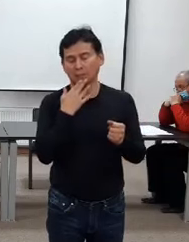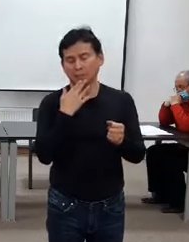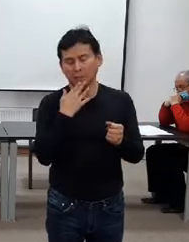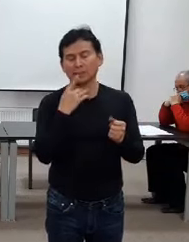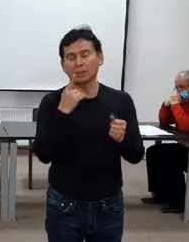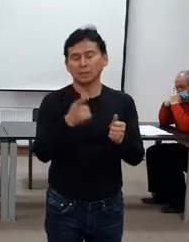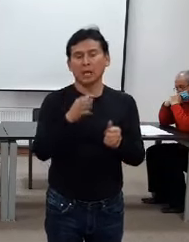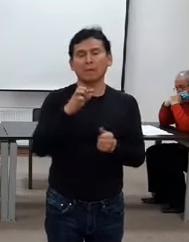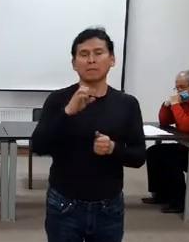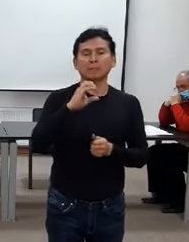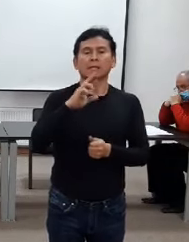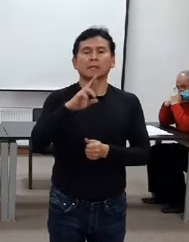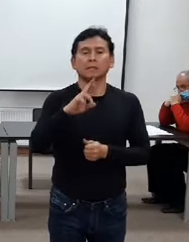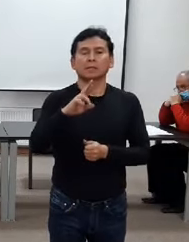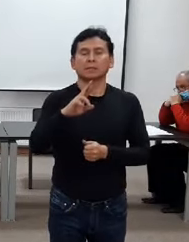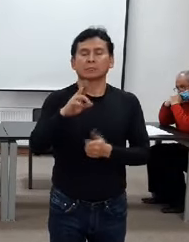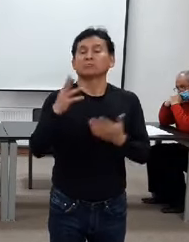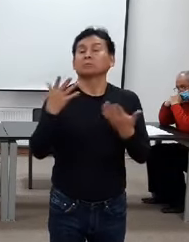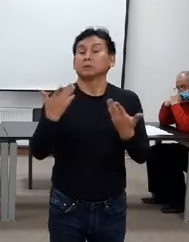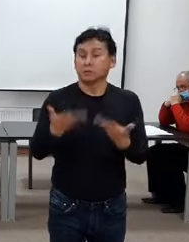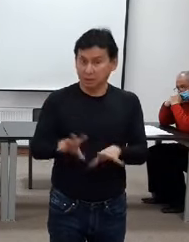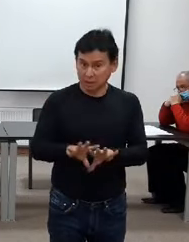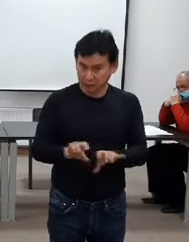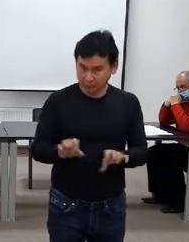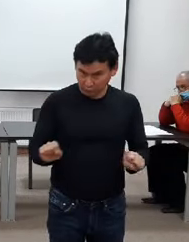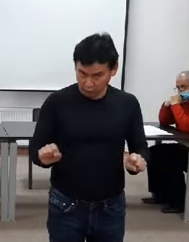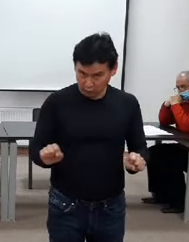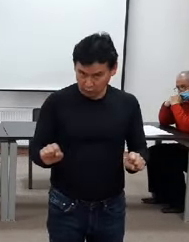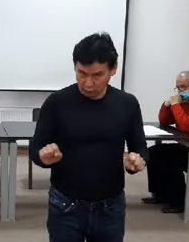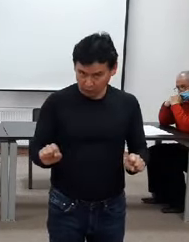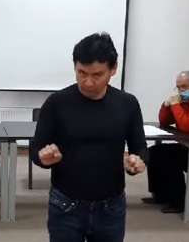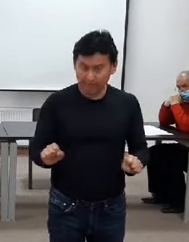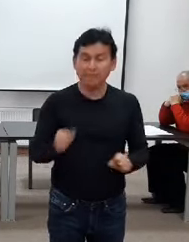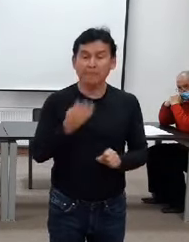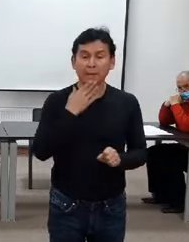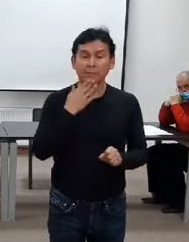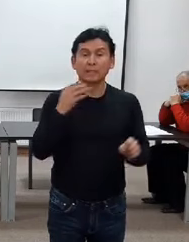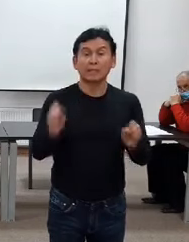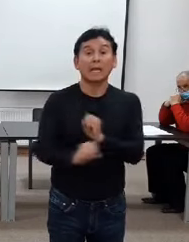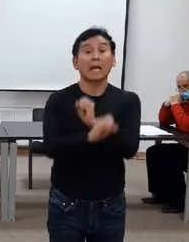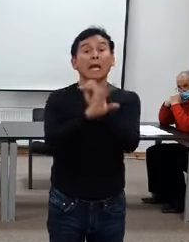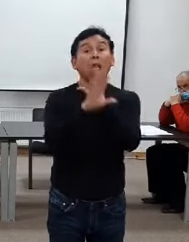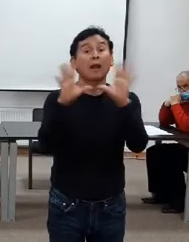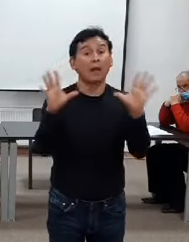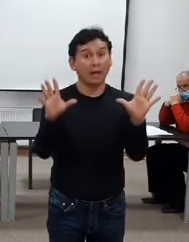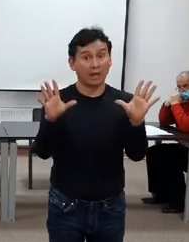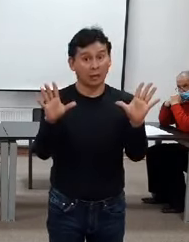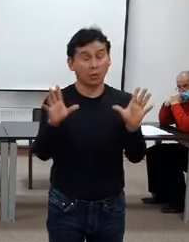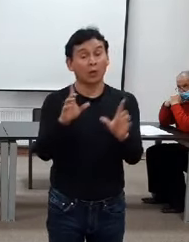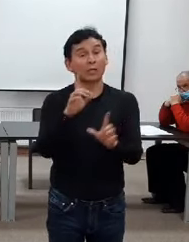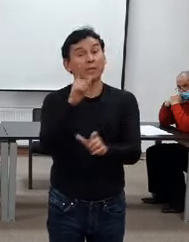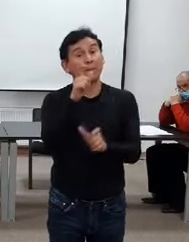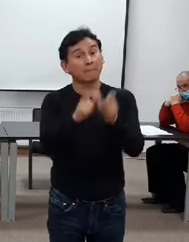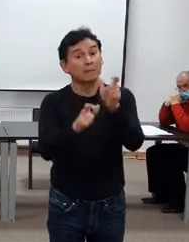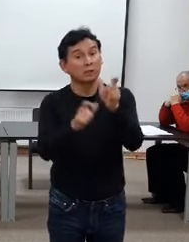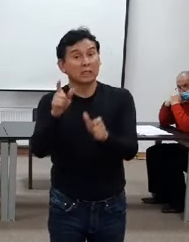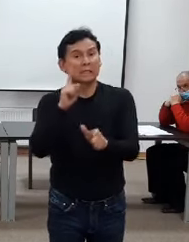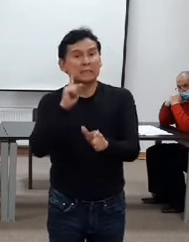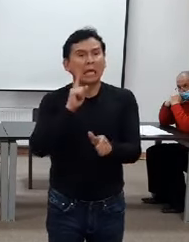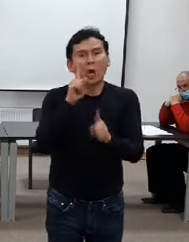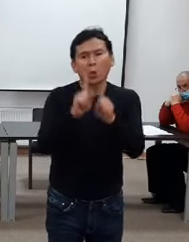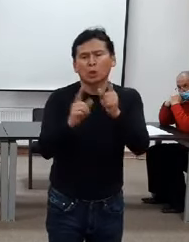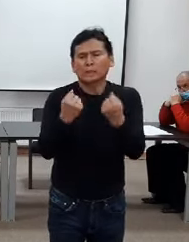con PCR tomada. Por lo tanto, también quiero aclarar a esa fracción de la ciudadanía que tenía la